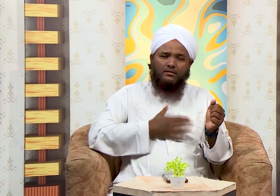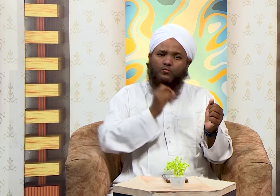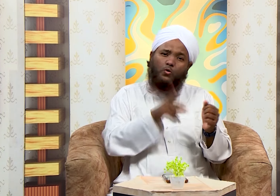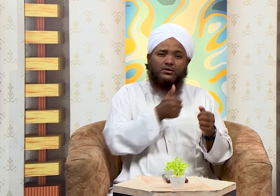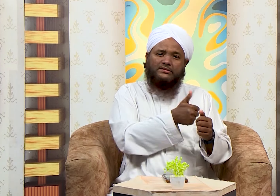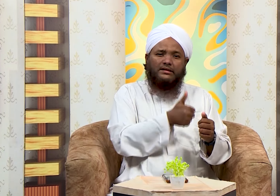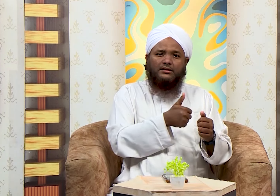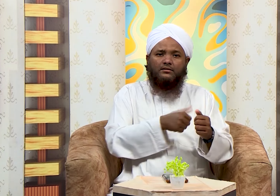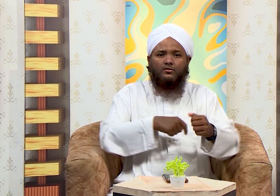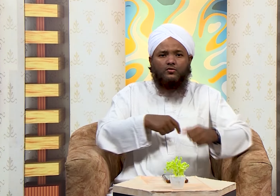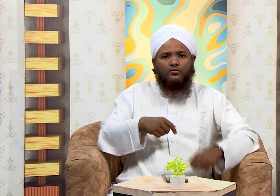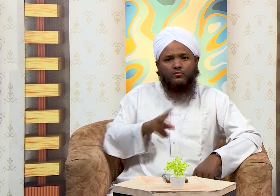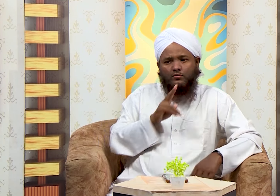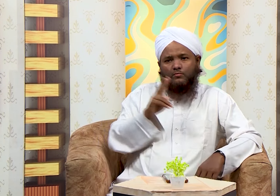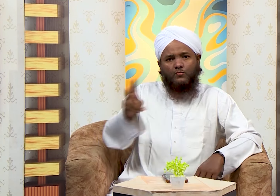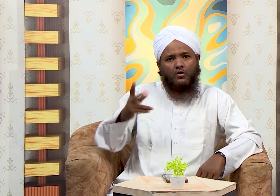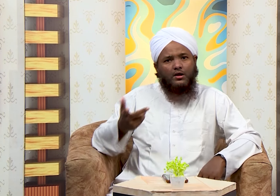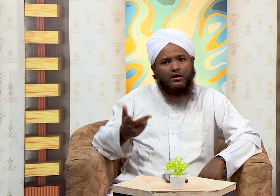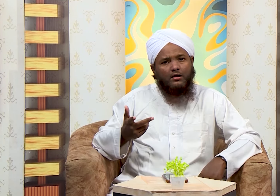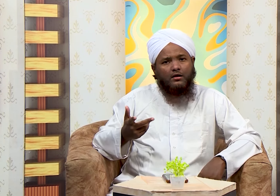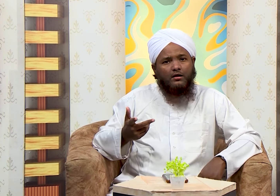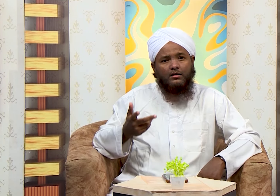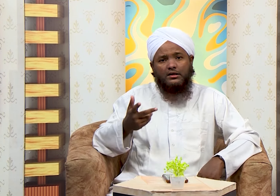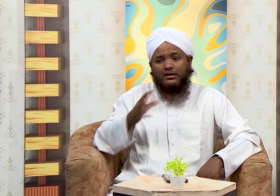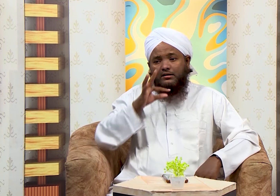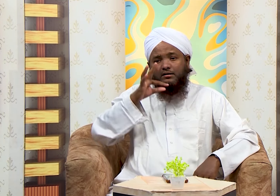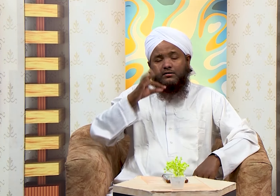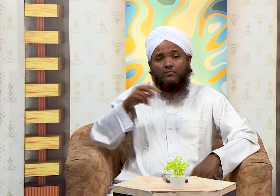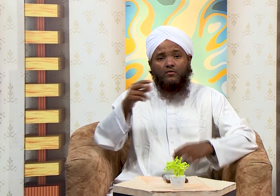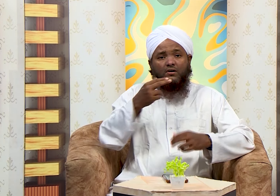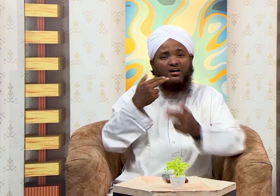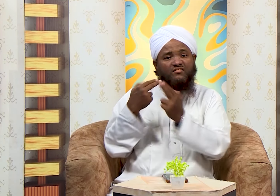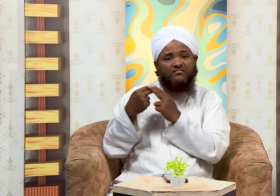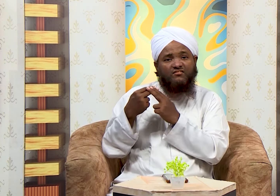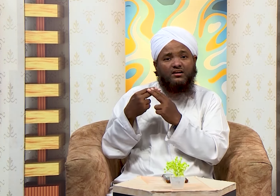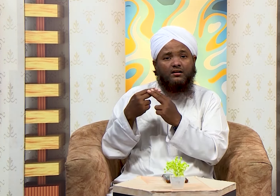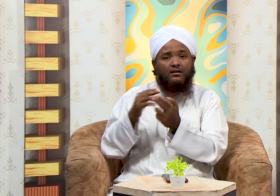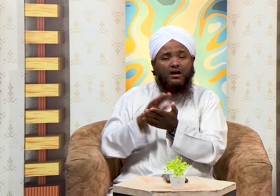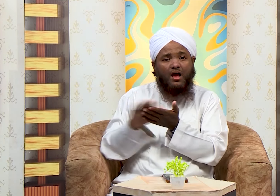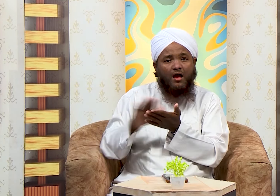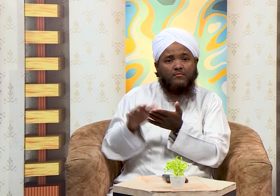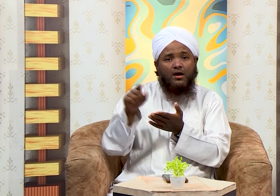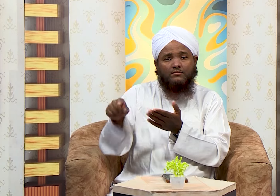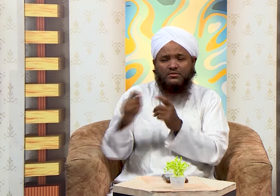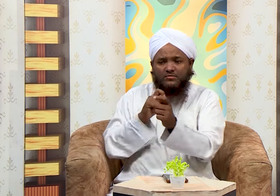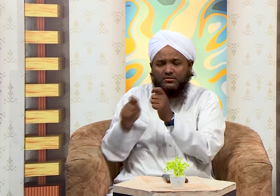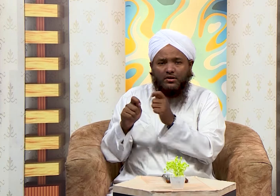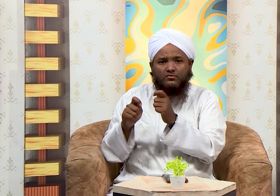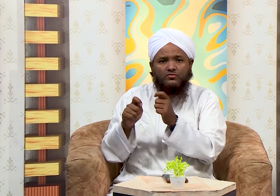تو رب ہے اور بندہ بننا چاہتا ہے مطلب الٹے مشورہ دینا شروع کر دی اس سے پتا چلا ہر کسی سے مشورہ بھی نہیں کرنا چاہیے اب یہ حامان جو ہے